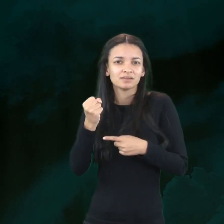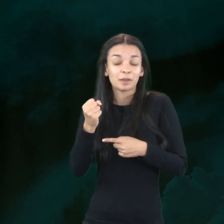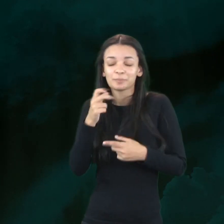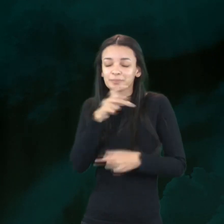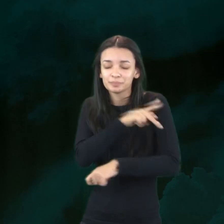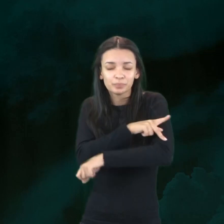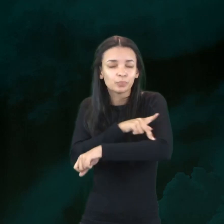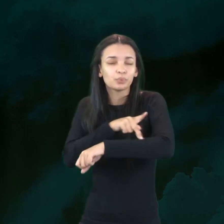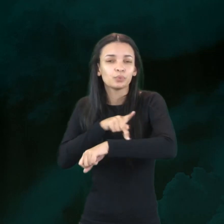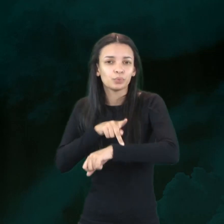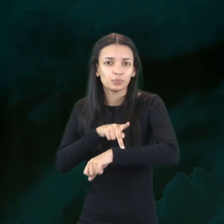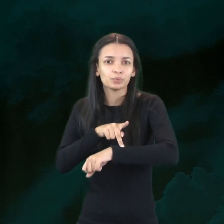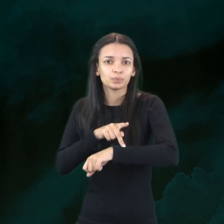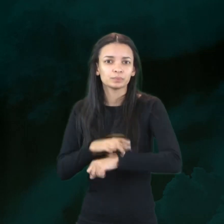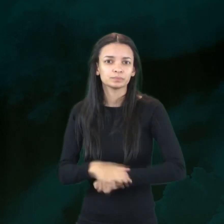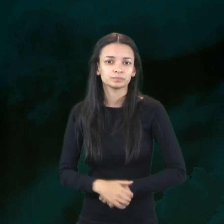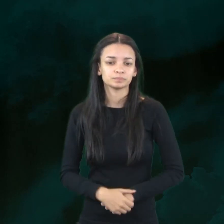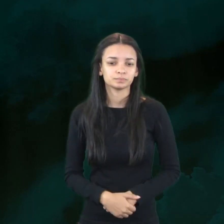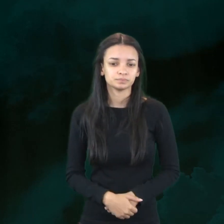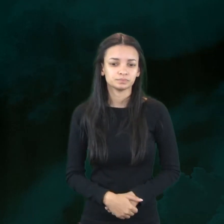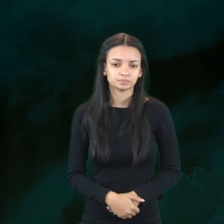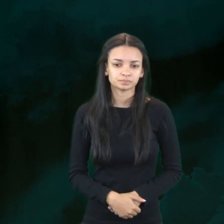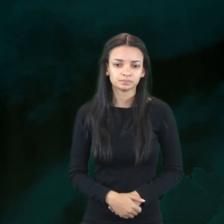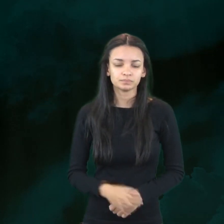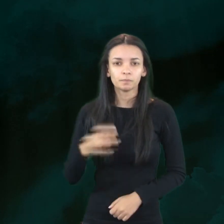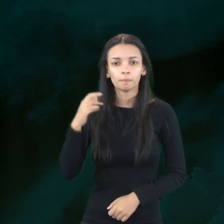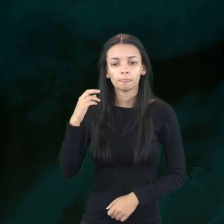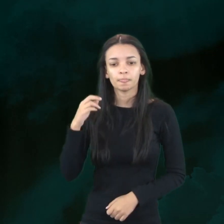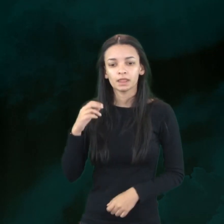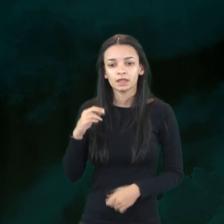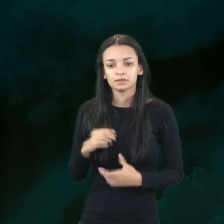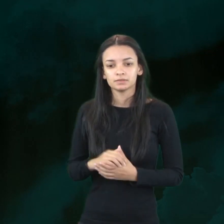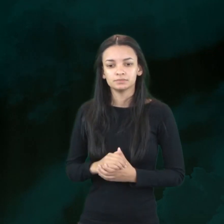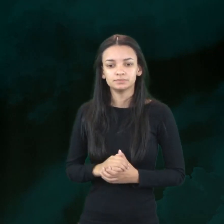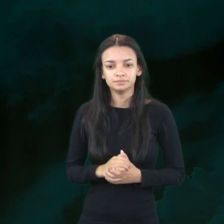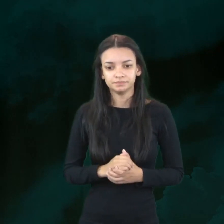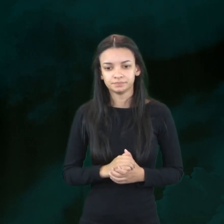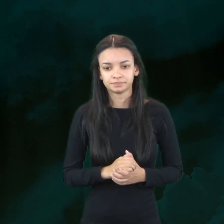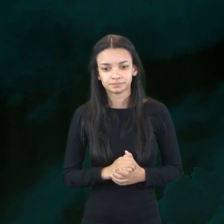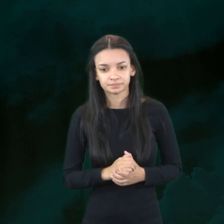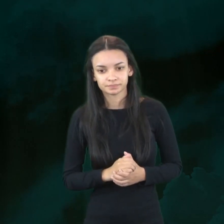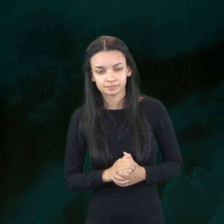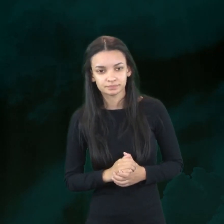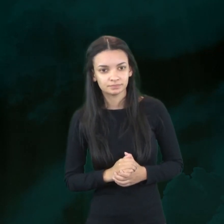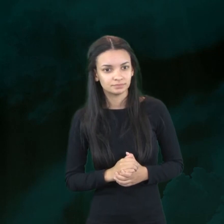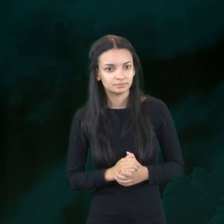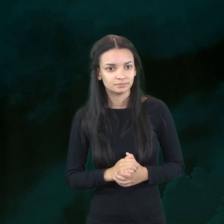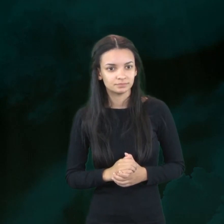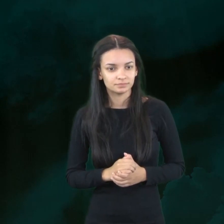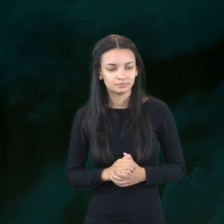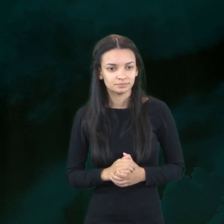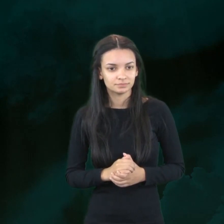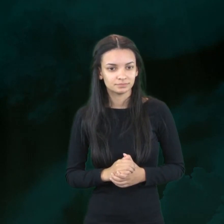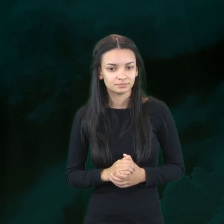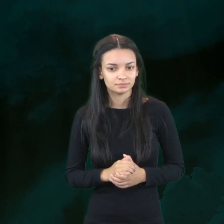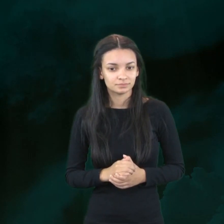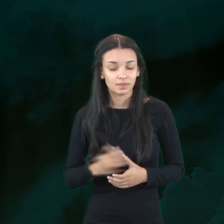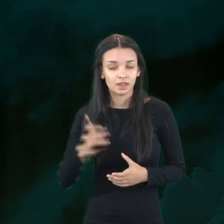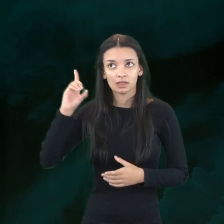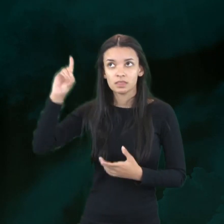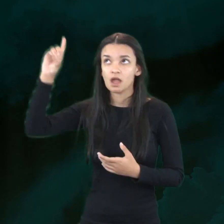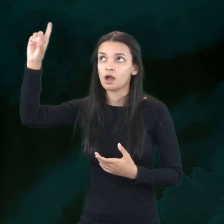Porque o Senhor possa contar. Embora pudéssemos, como enviados de Cristo, exigir de vós a nossa manutenção, né?